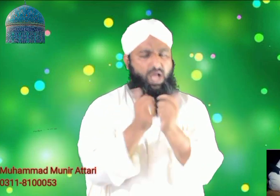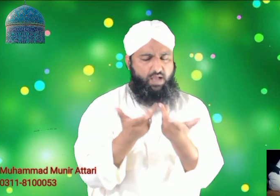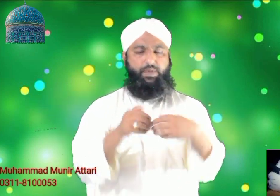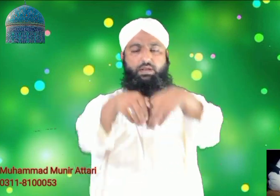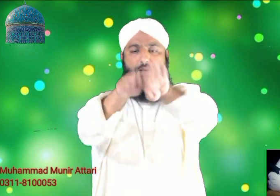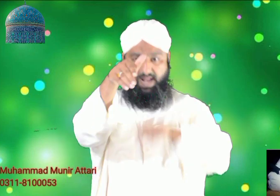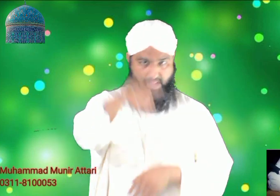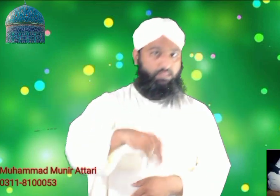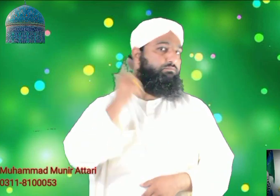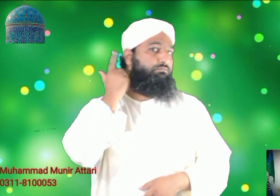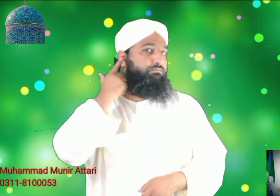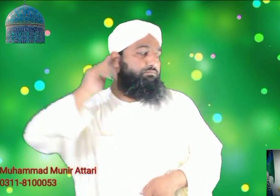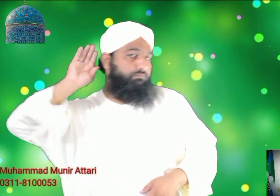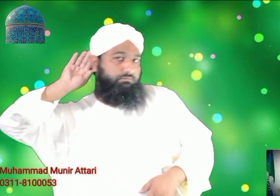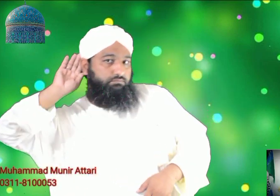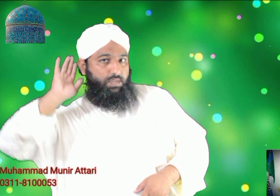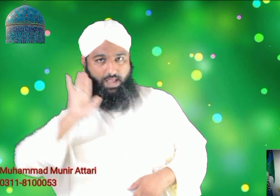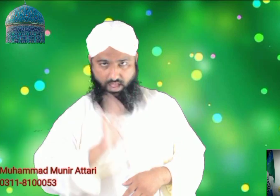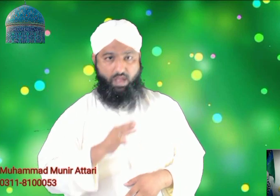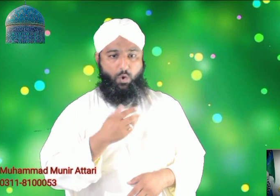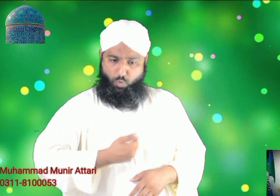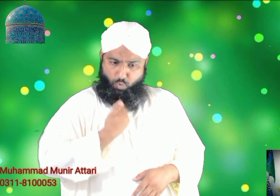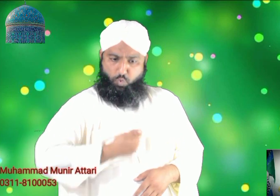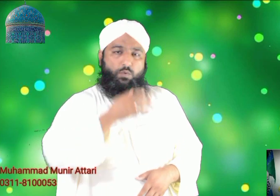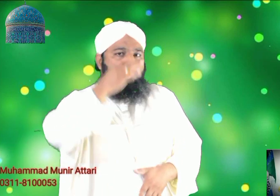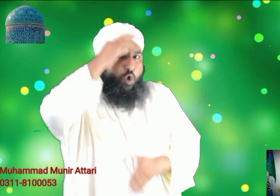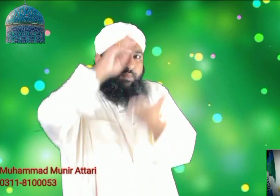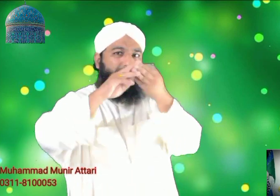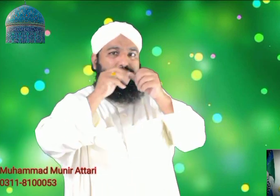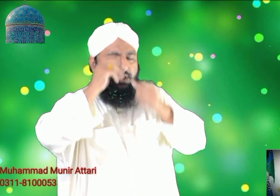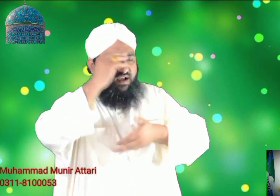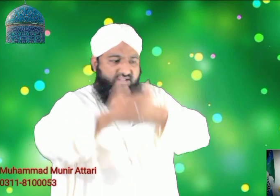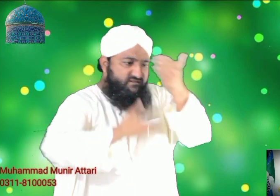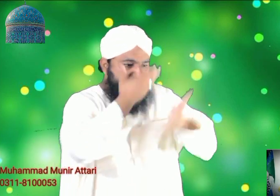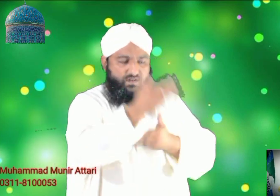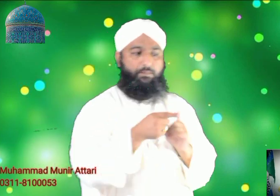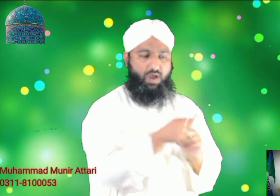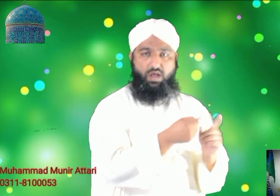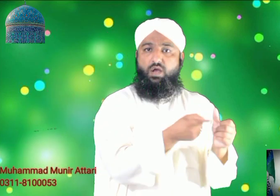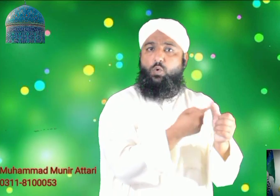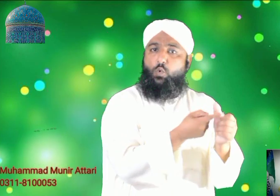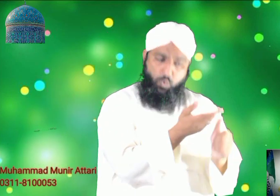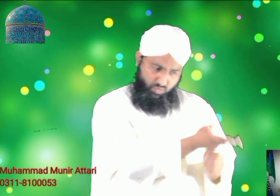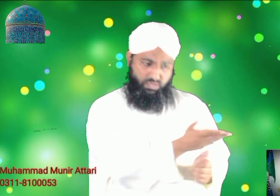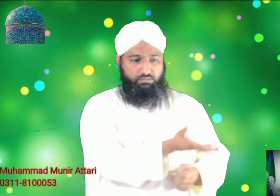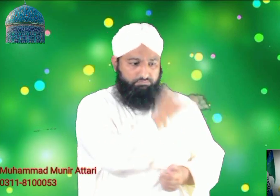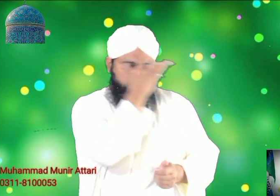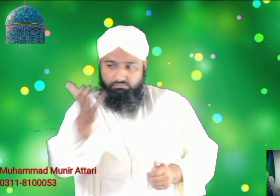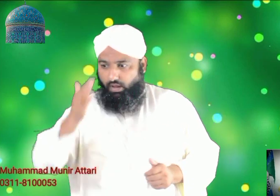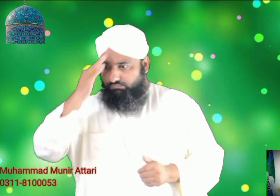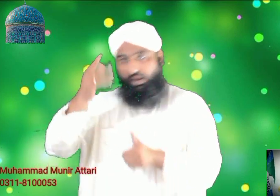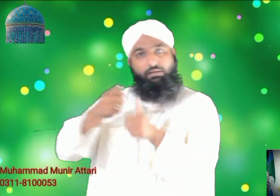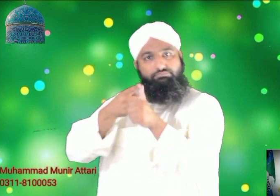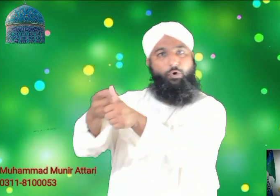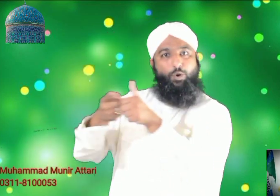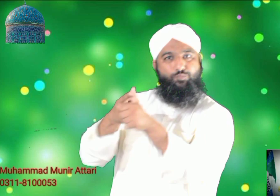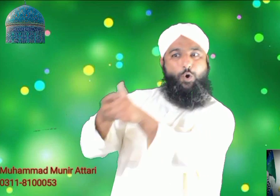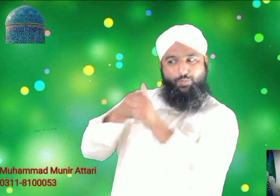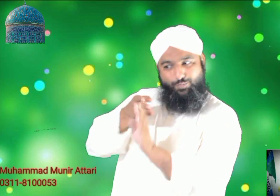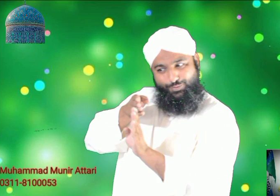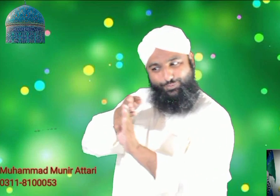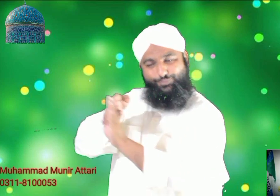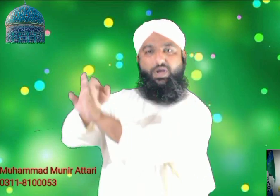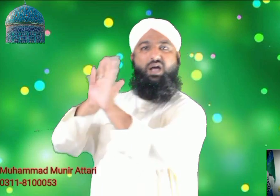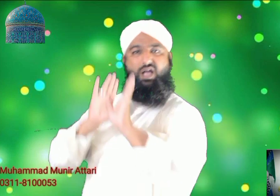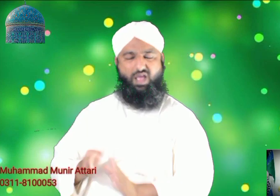ہیں. خود نبی پاک فرما رہے کہ یہ تمہیں قیامت تک جواب دیتے رہیں گے، سلام بھیجتے رہیں گے. اور اسی طرح ایک روایت میں ہے کہ نبی مسلم شریف کی